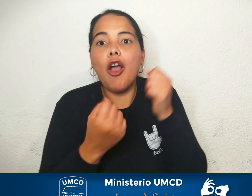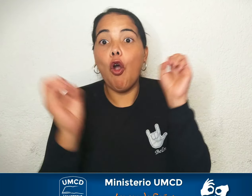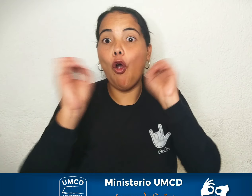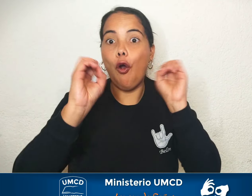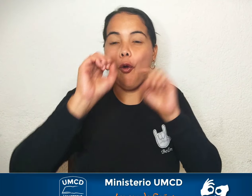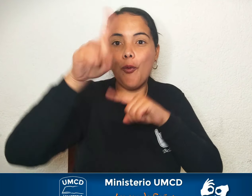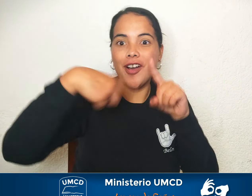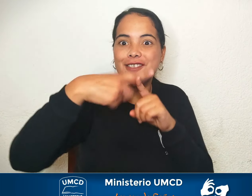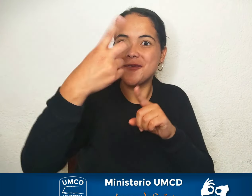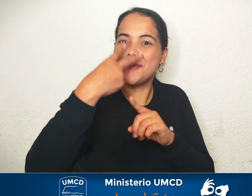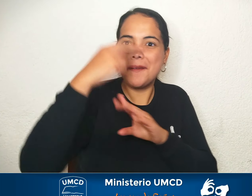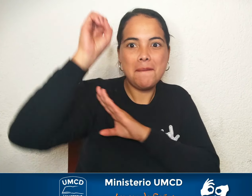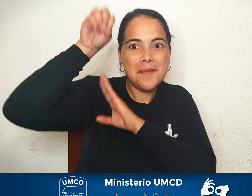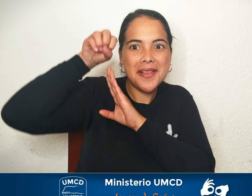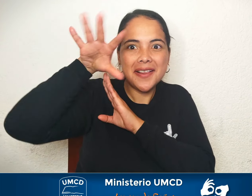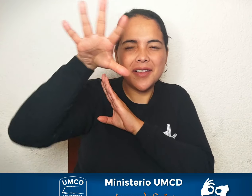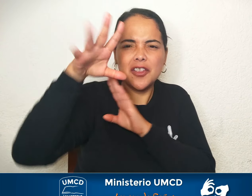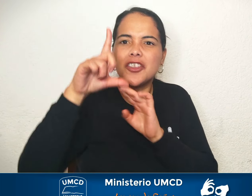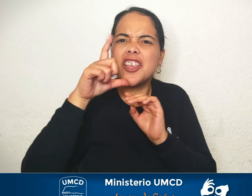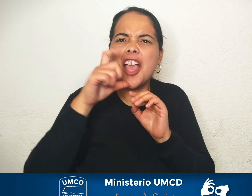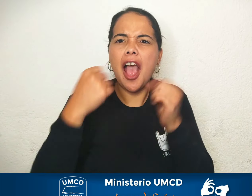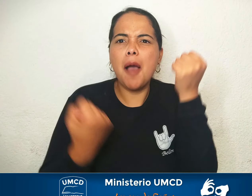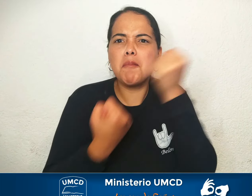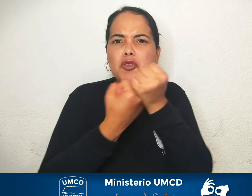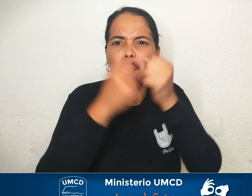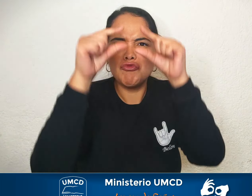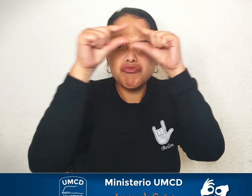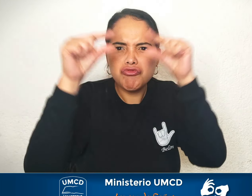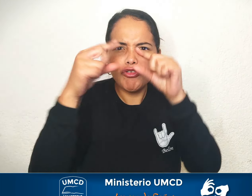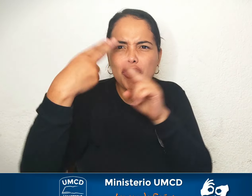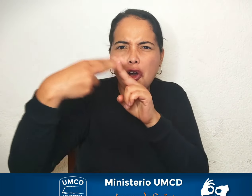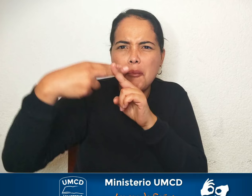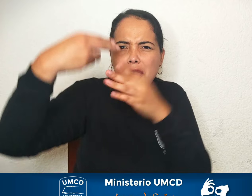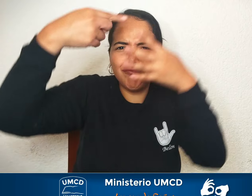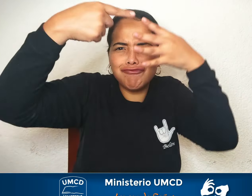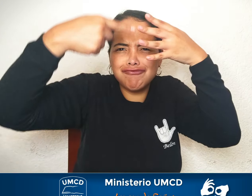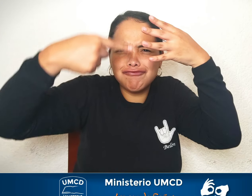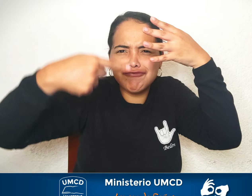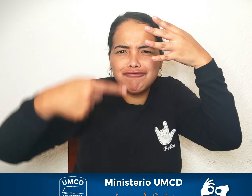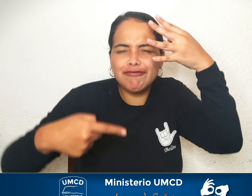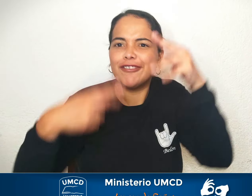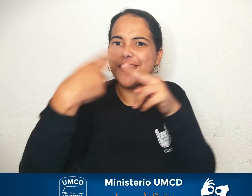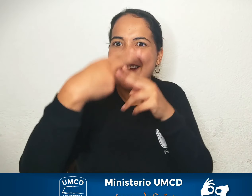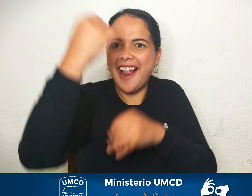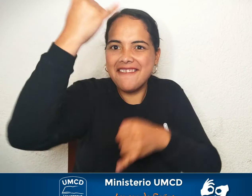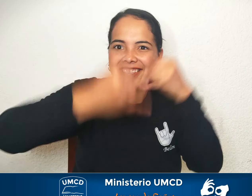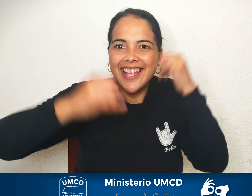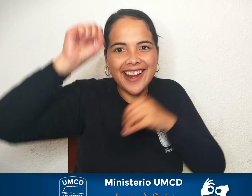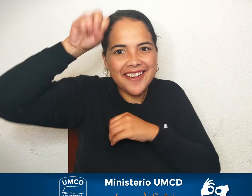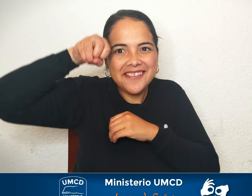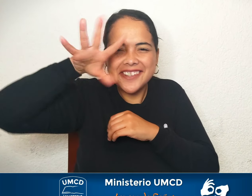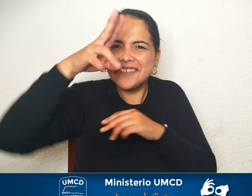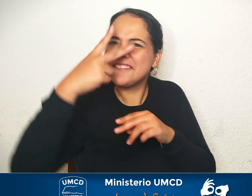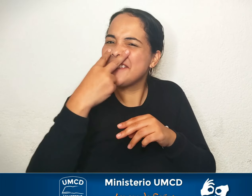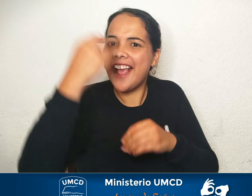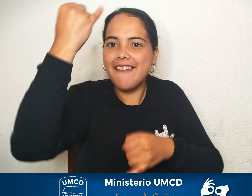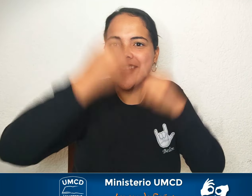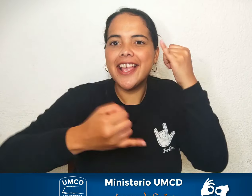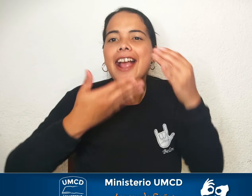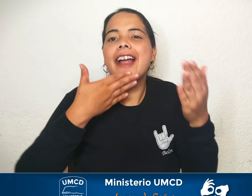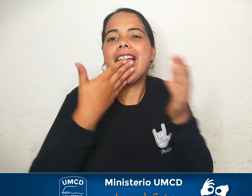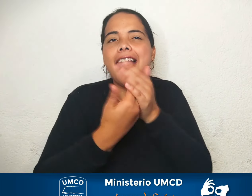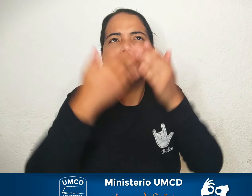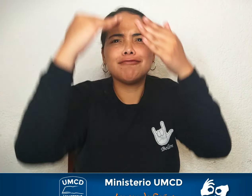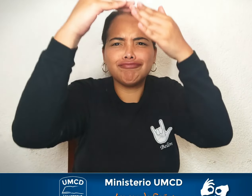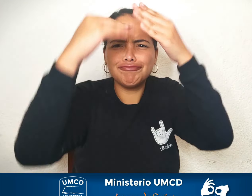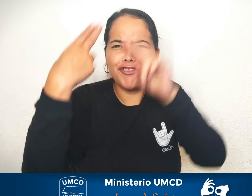en el desarrollo de eso. A veces desde un compositor en cuanto a la música, mientras que el otro fue el que escribió la letra.